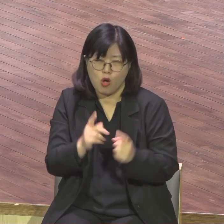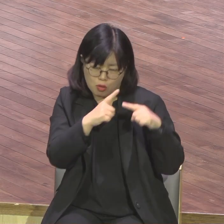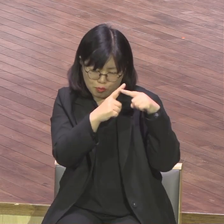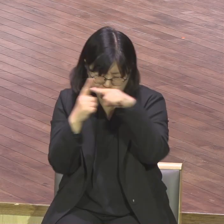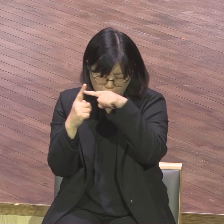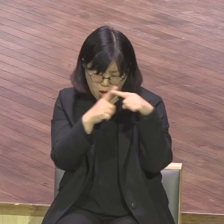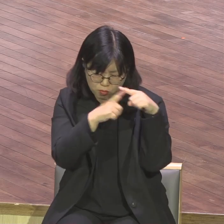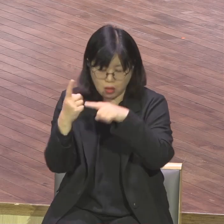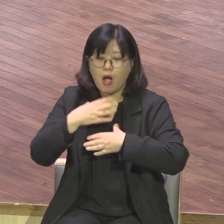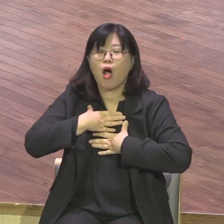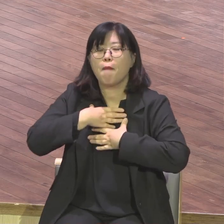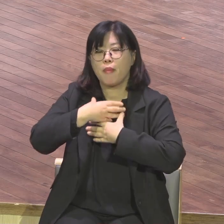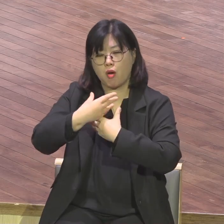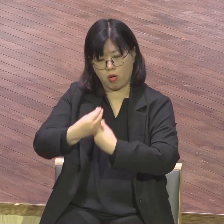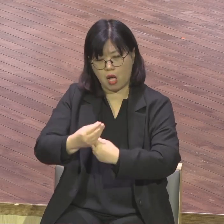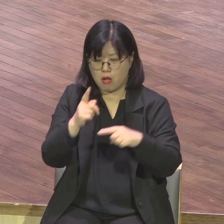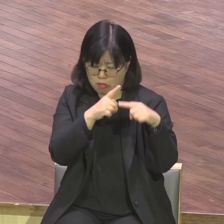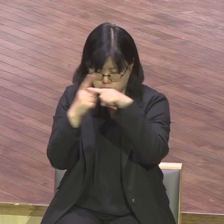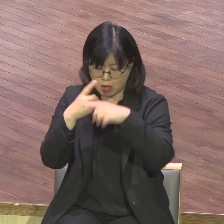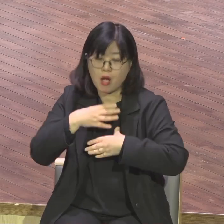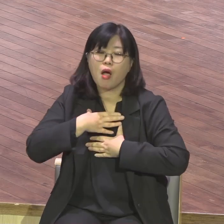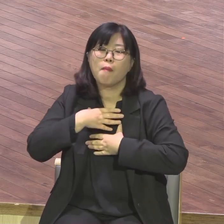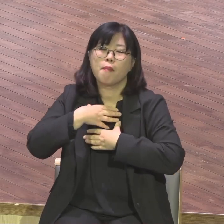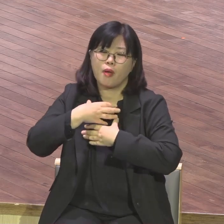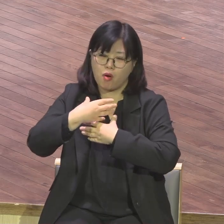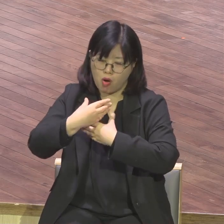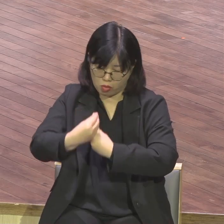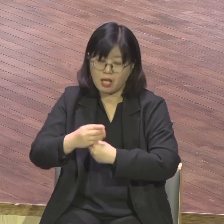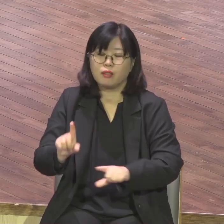평강의 열매를 맺는 삶을 살아라.